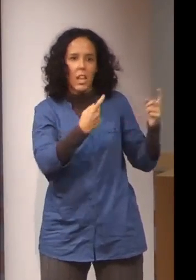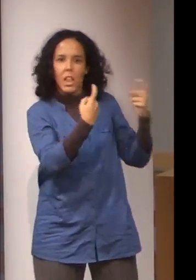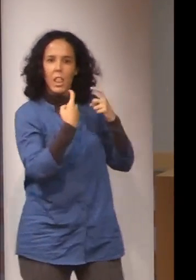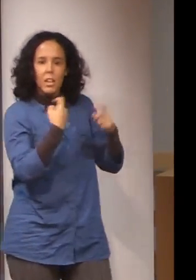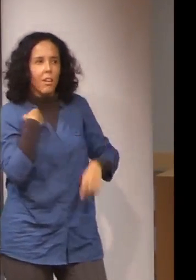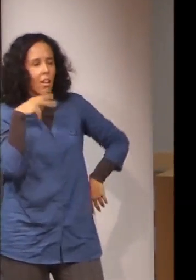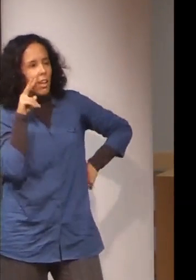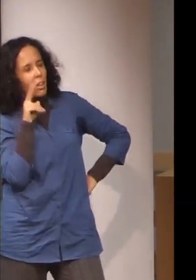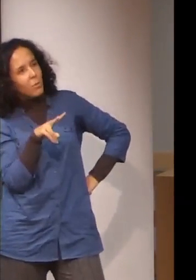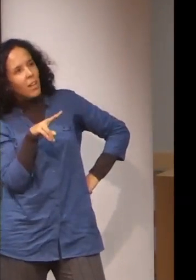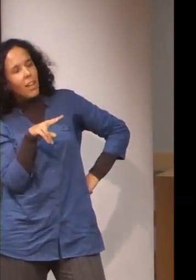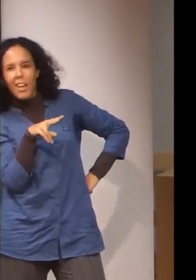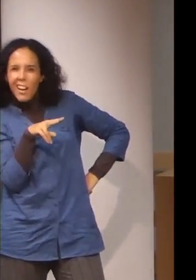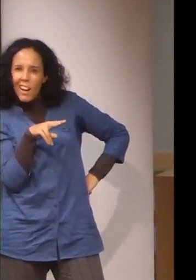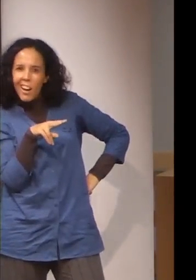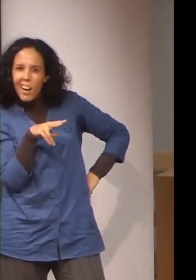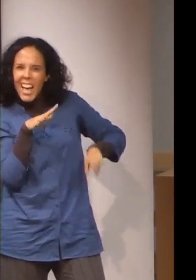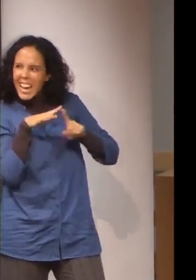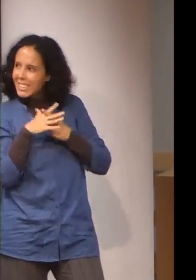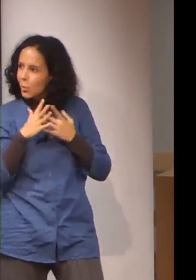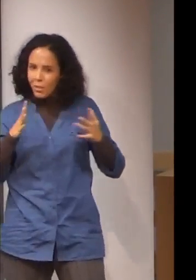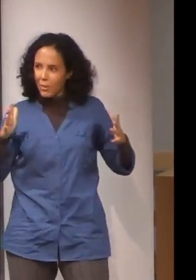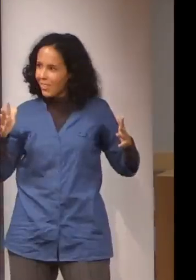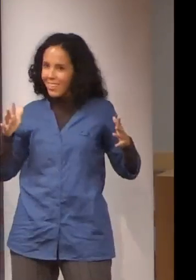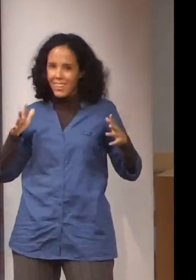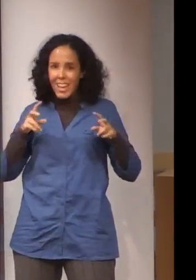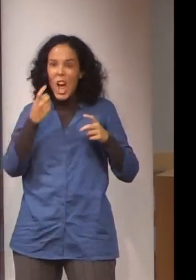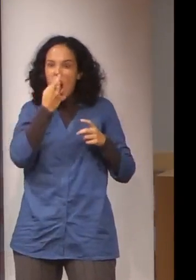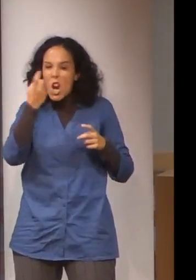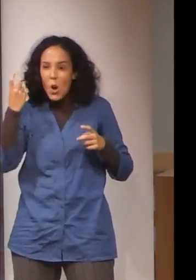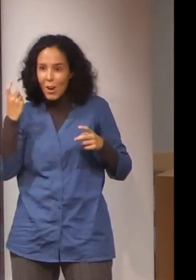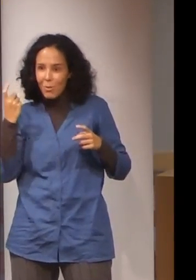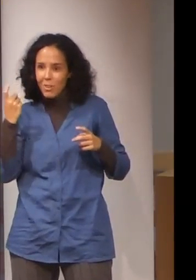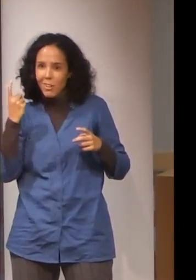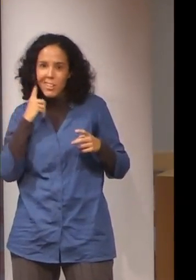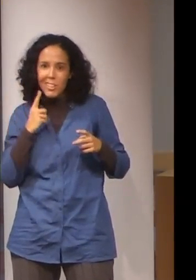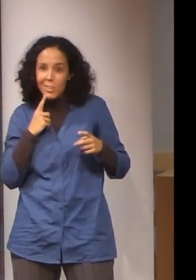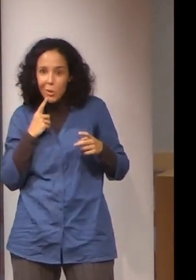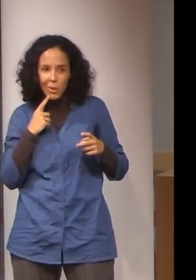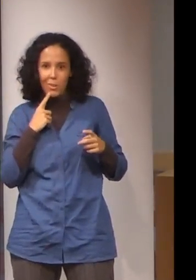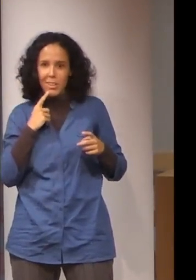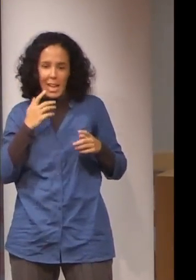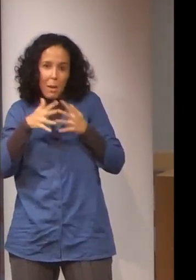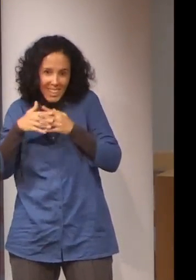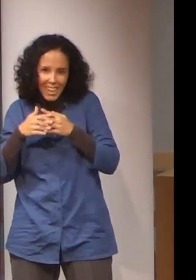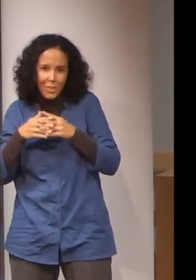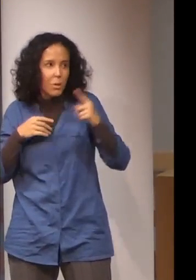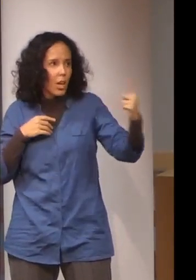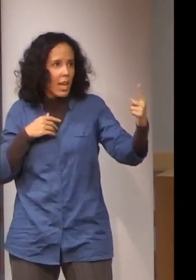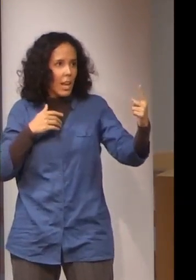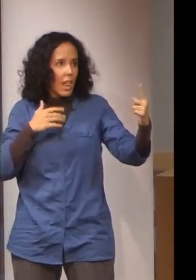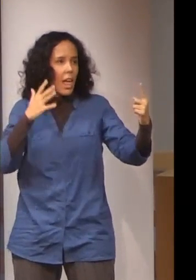clases sí se utiliza, y él me impartía la clase y yo veía la situación un poco, contextualizaba dónde me